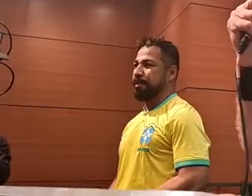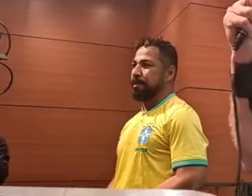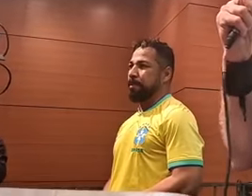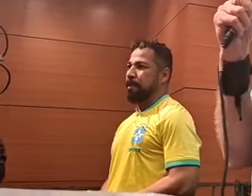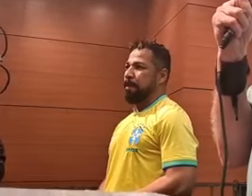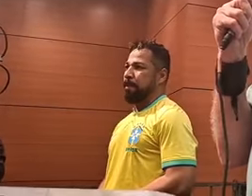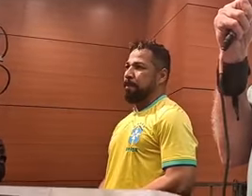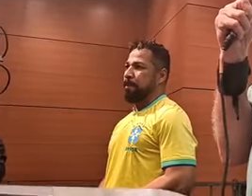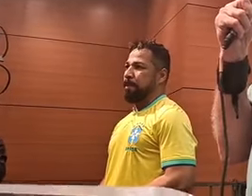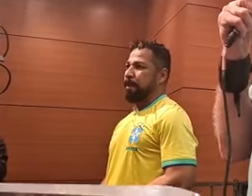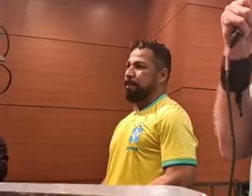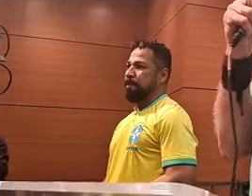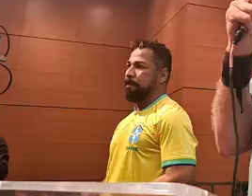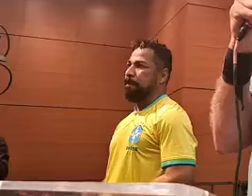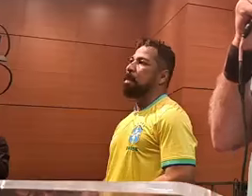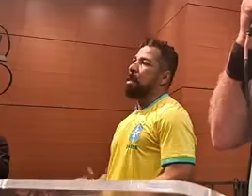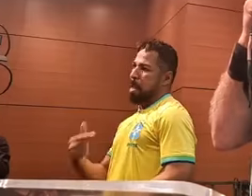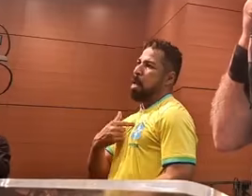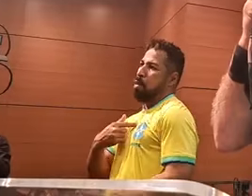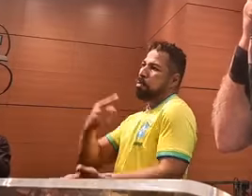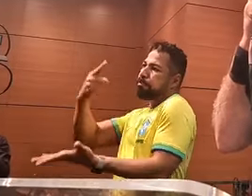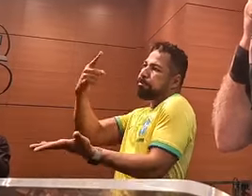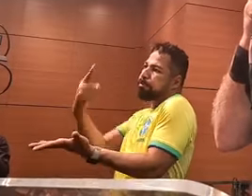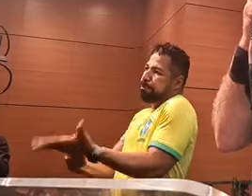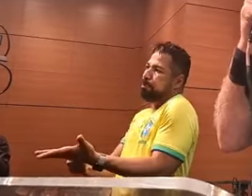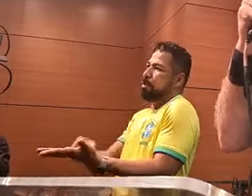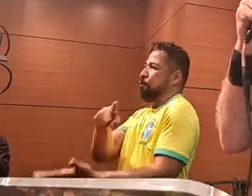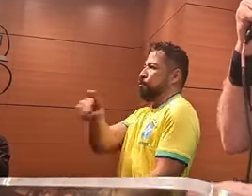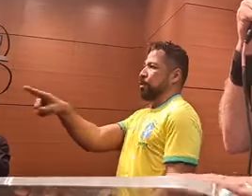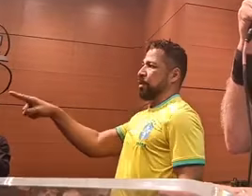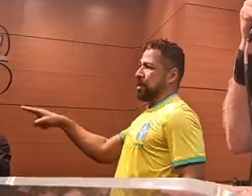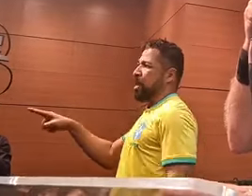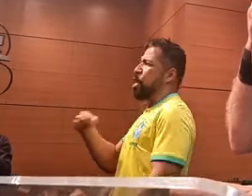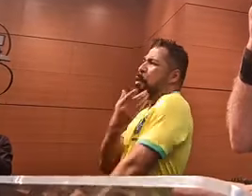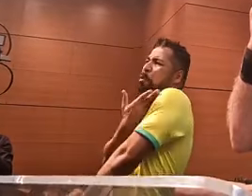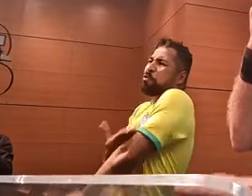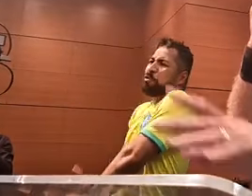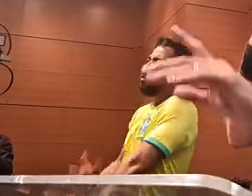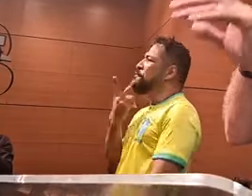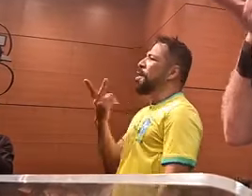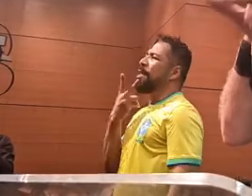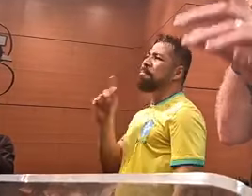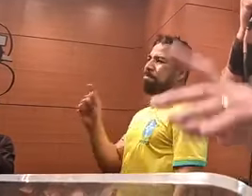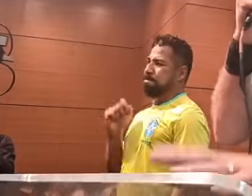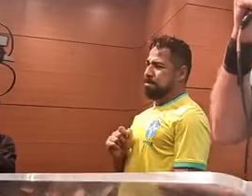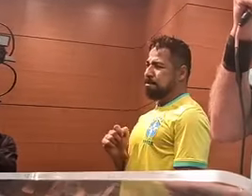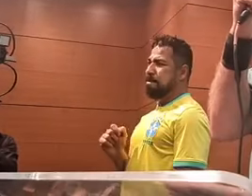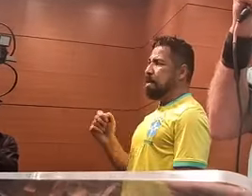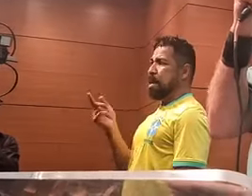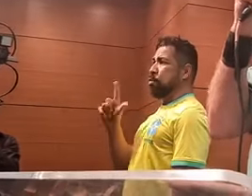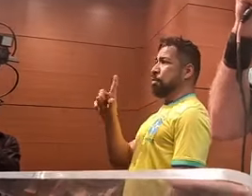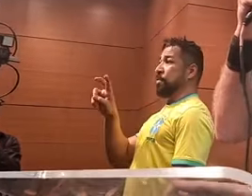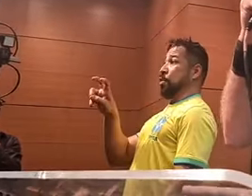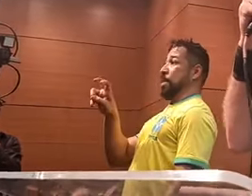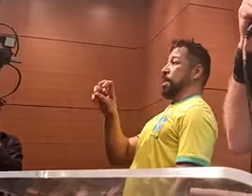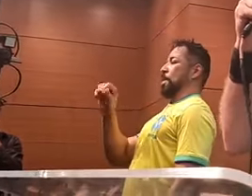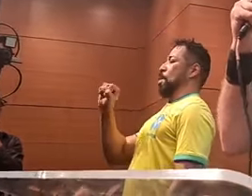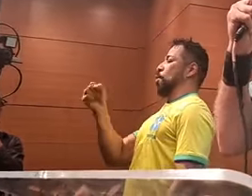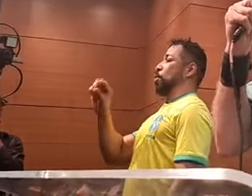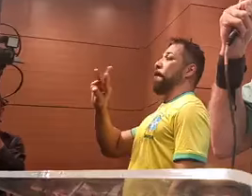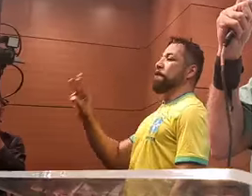Eu tenho um compromisso com você. Eu costumo dizer que eu não tive 58 milhões